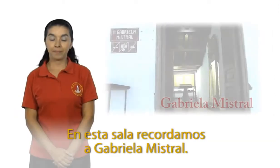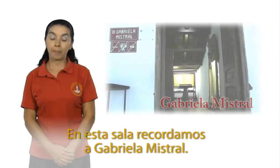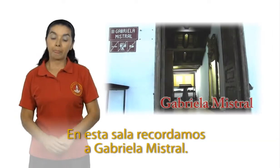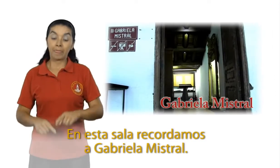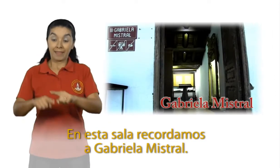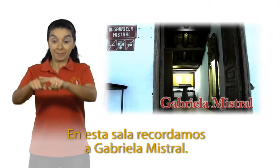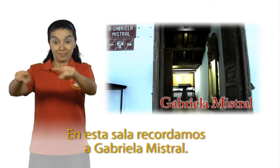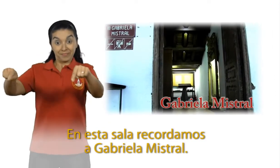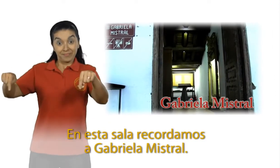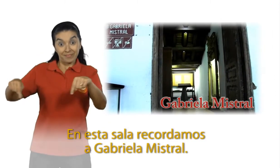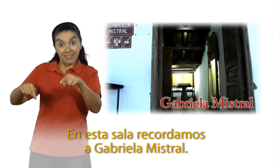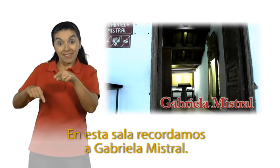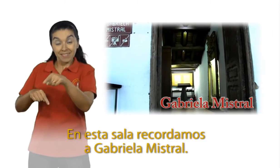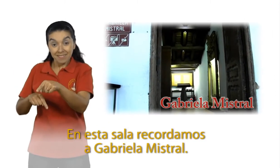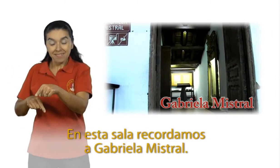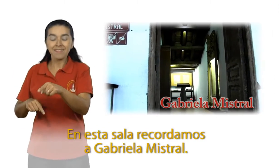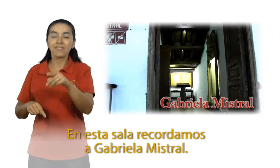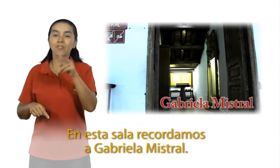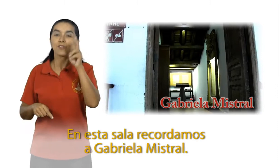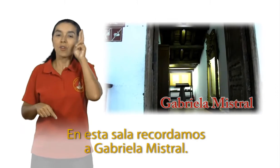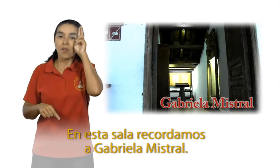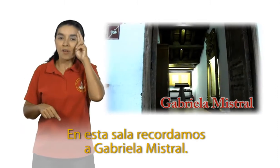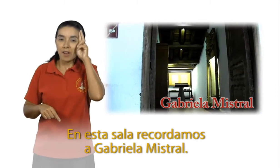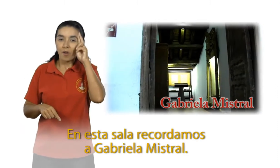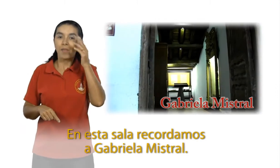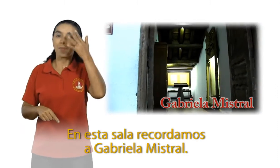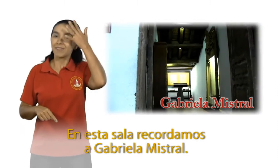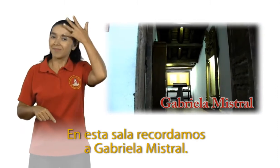En esta sala, recordamos a Gabriela Mistral.